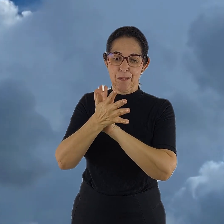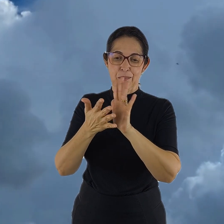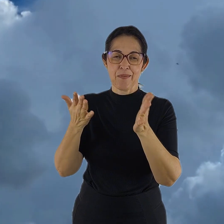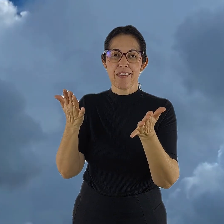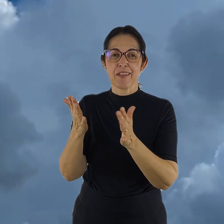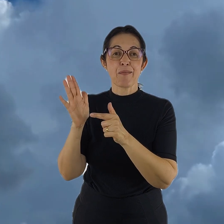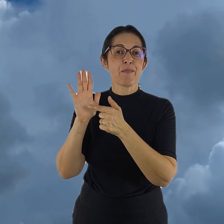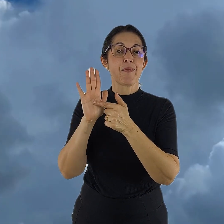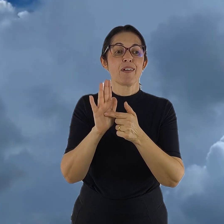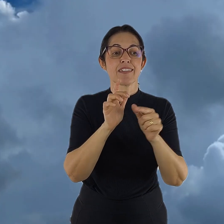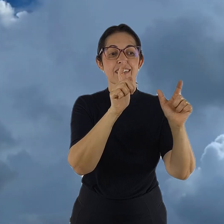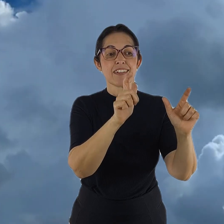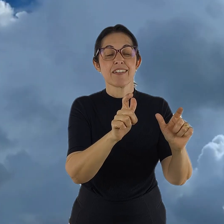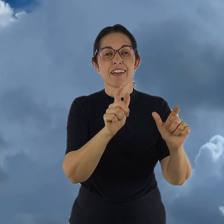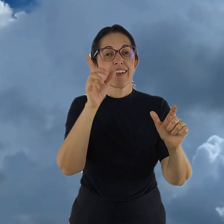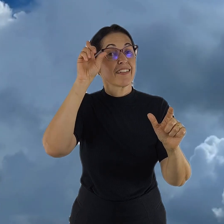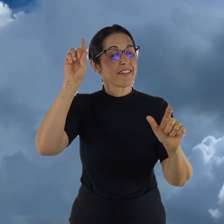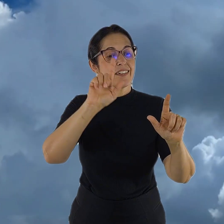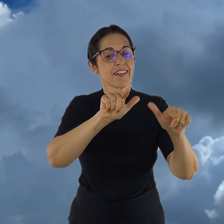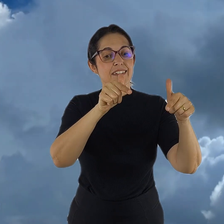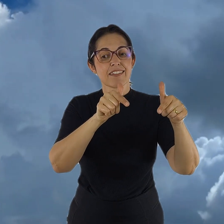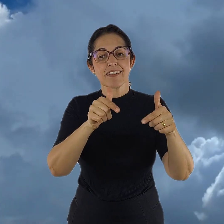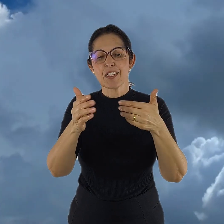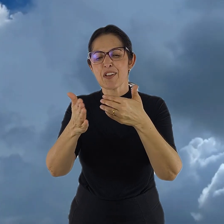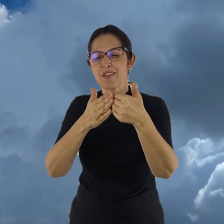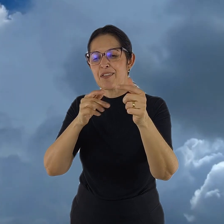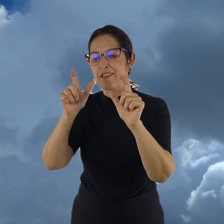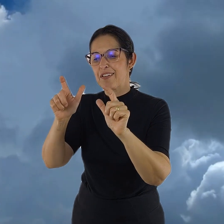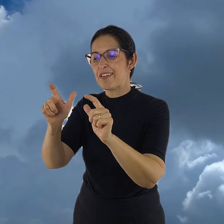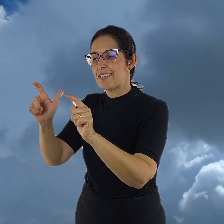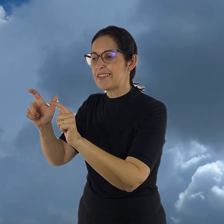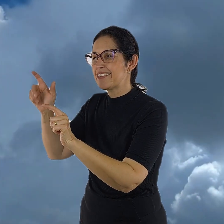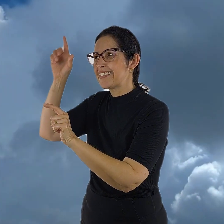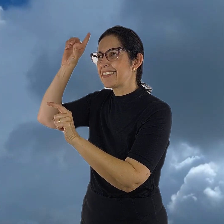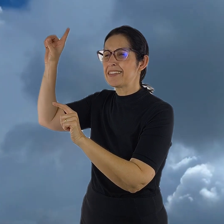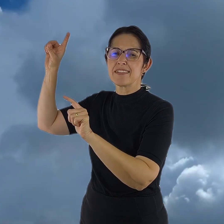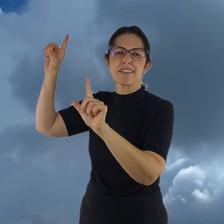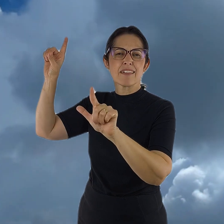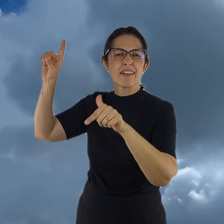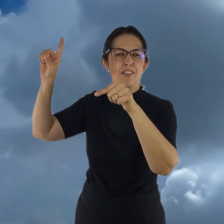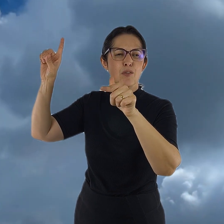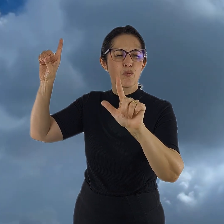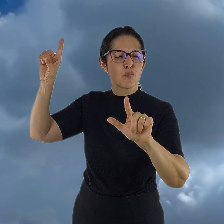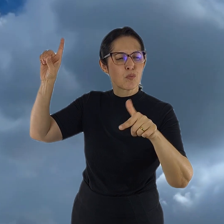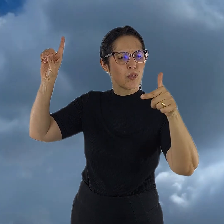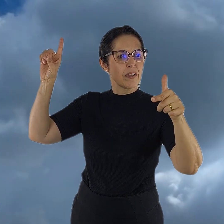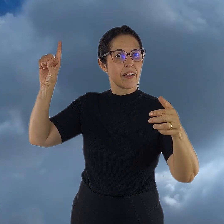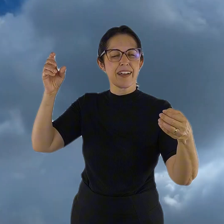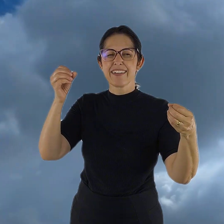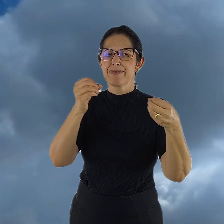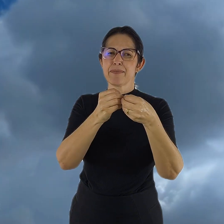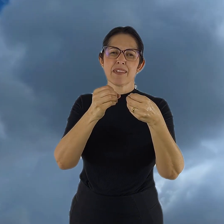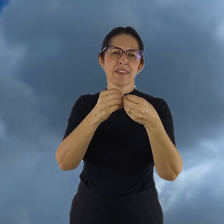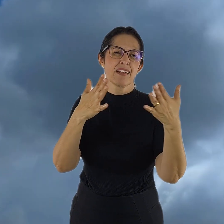está havendo uma operação do Senhor. Hoje é um dia de que muitos laços estão sendo quebrados.